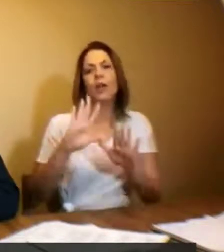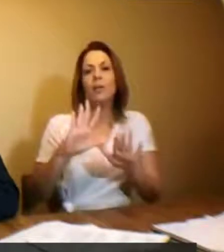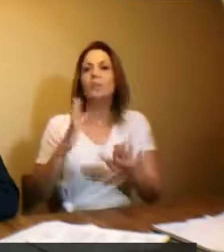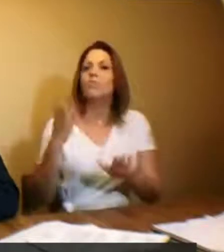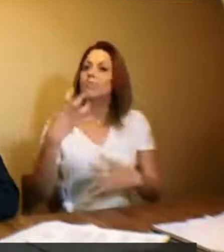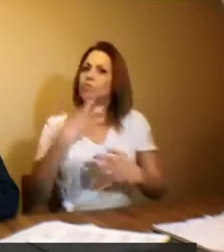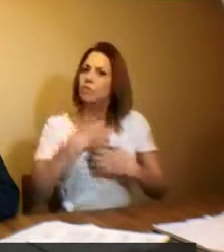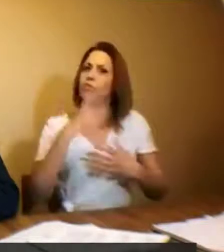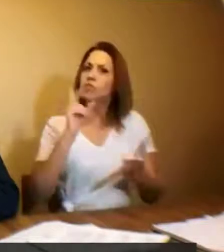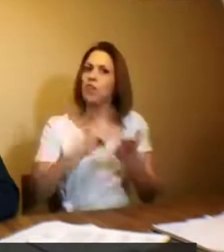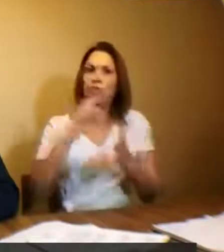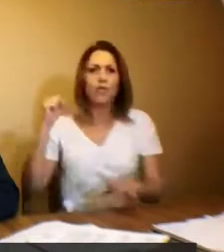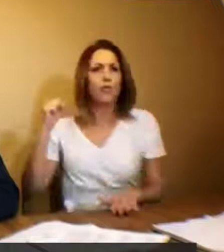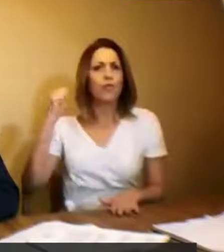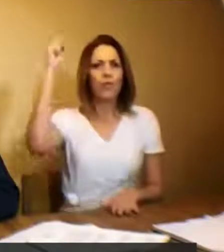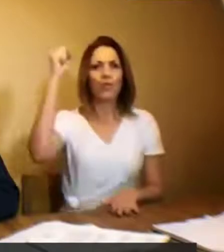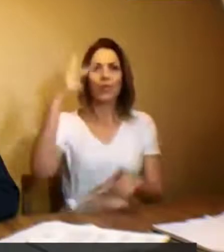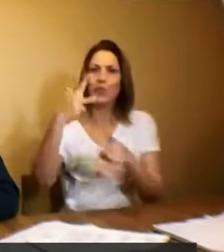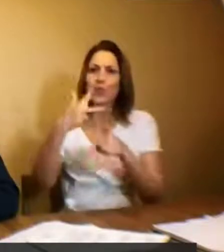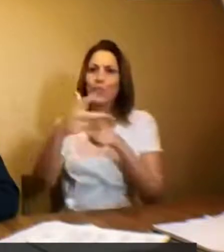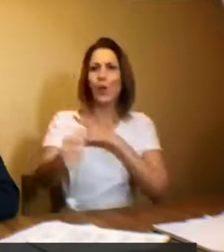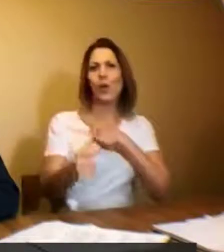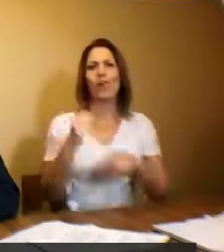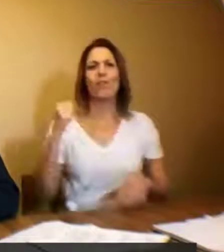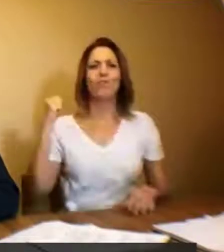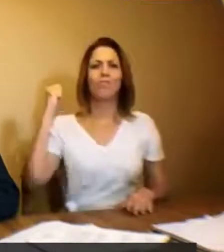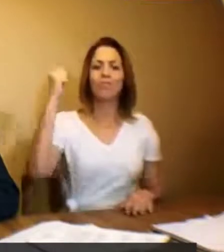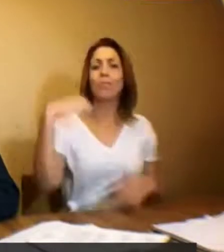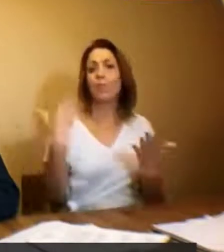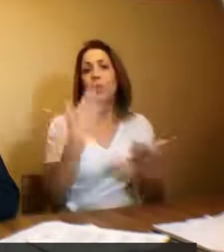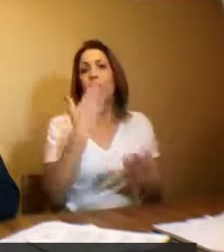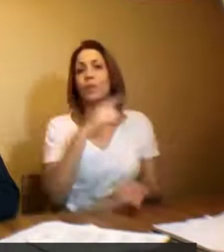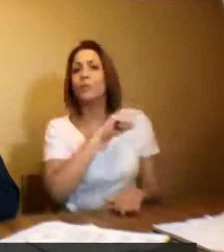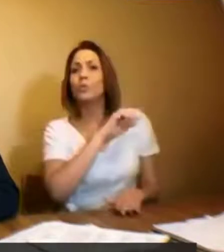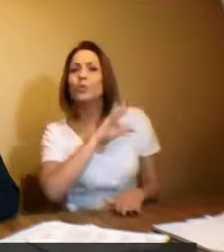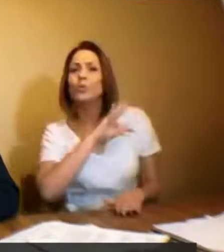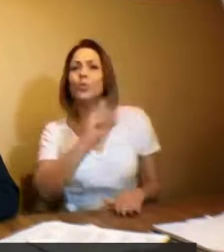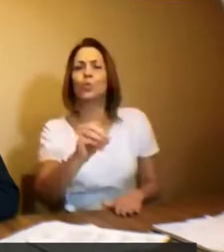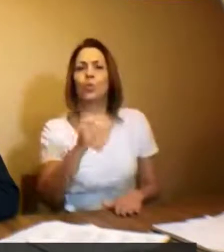todos os brasileiros. Nós ganhamos em 4 regiões,